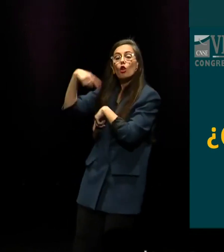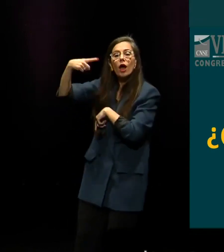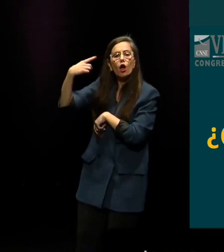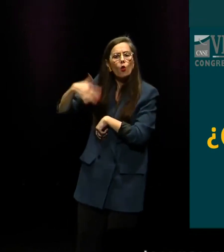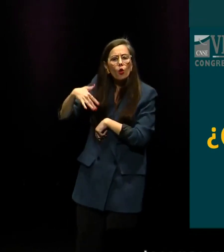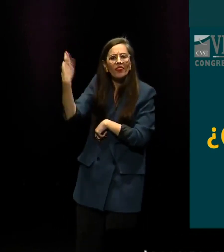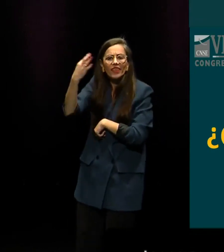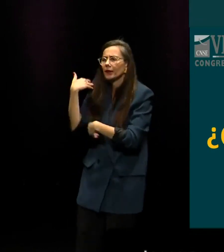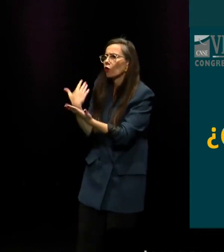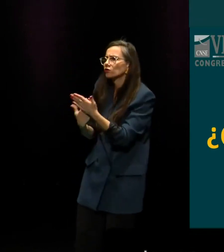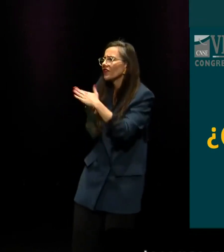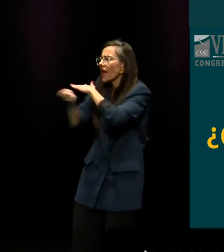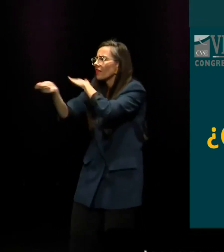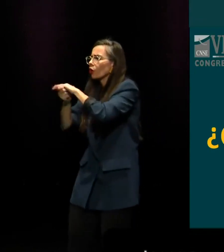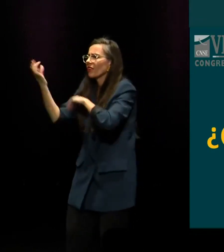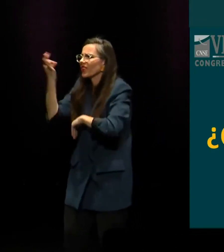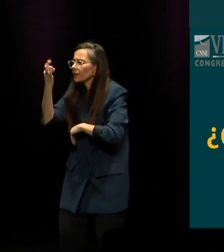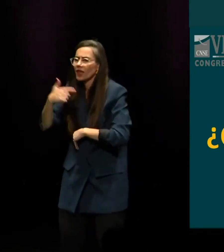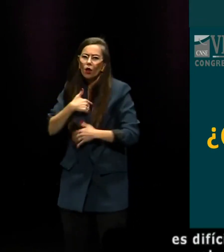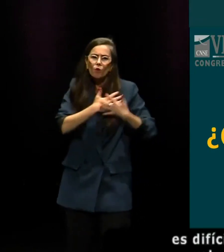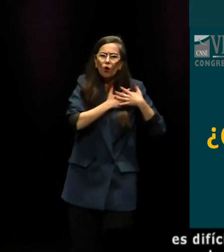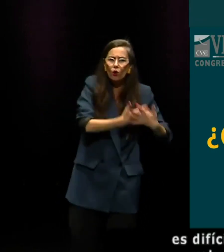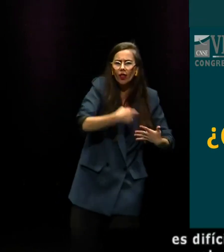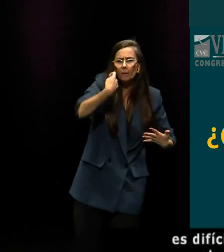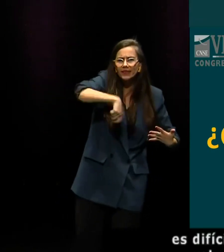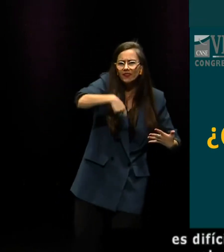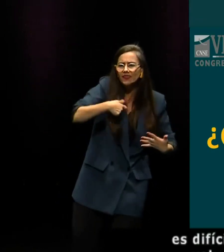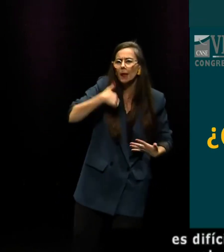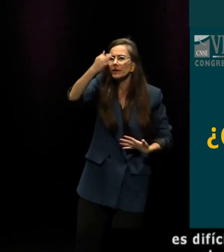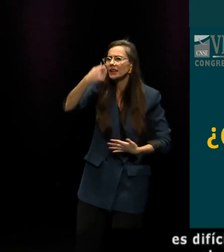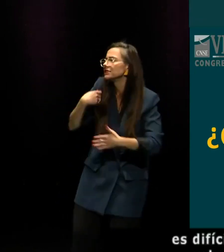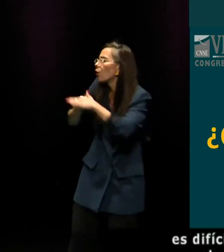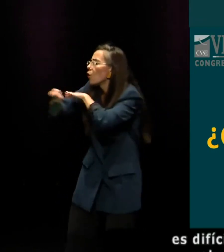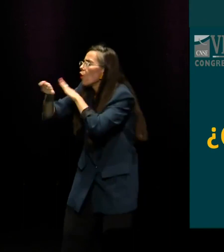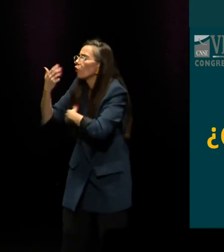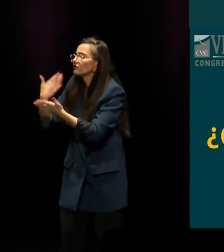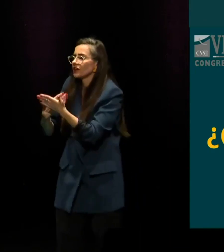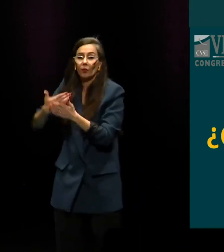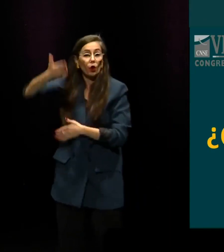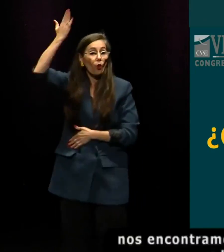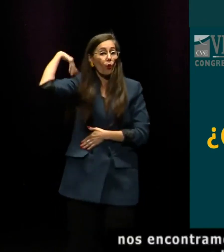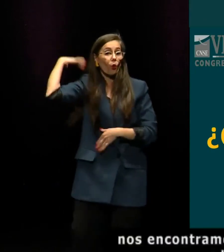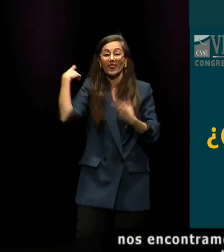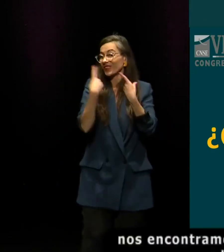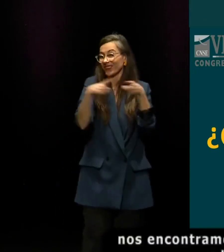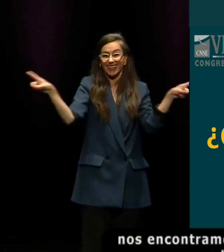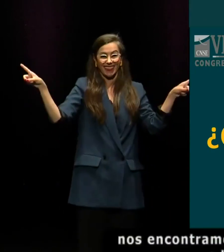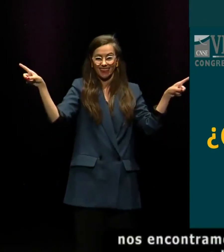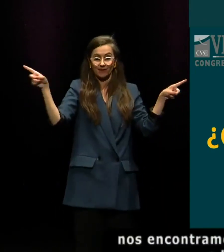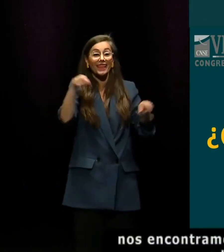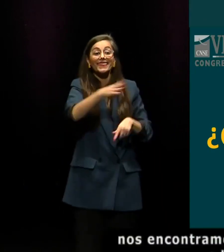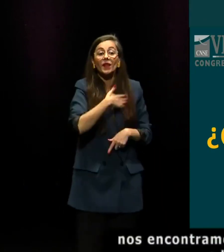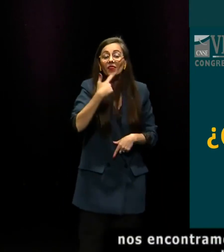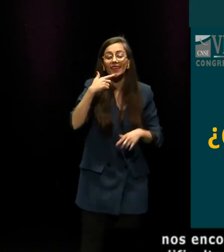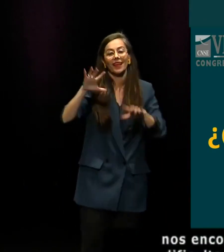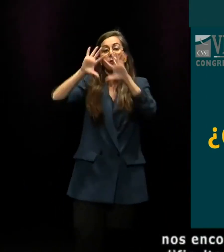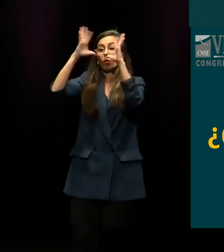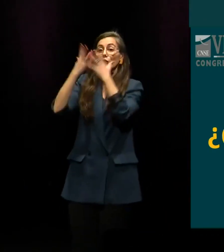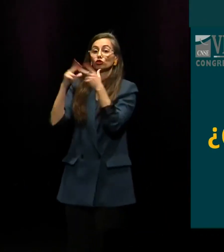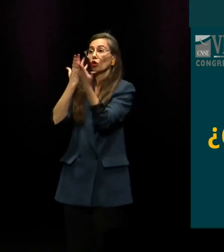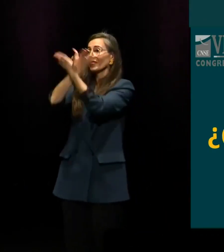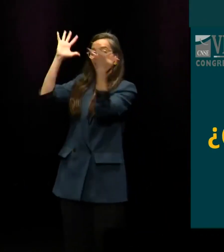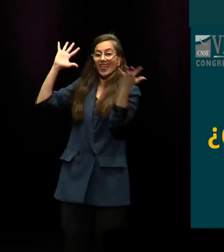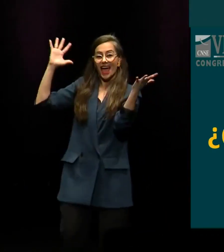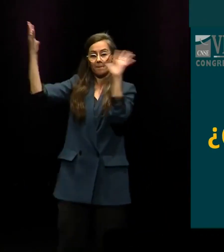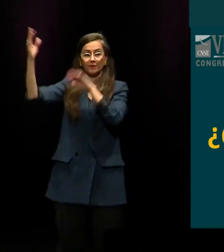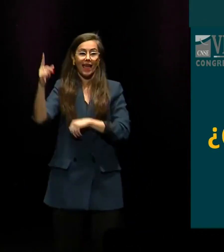con dificultades a la hora de presentarnos proyectos y poderlos ejecutar, tenemos que desarrollar una serie de